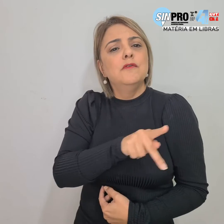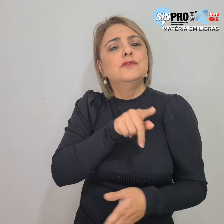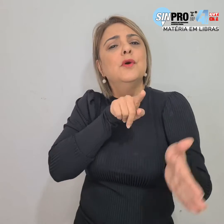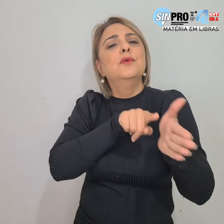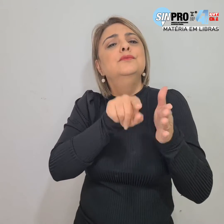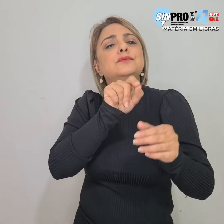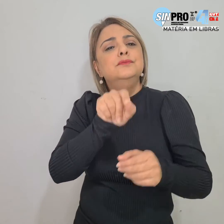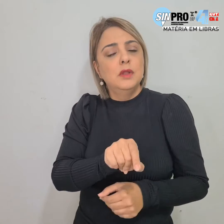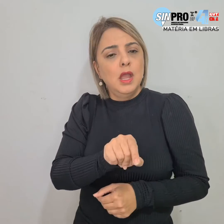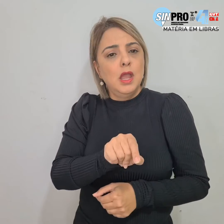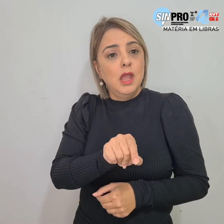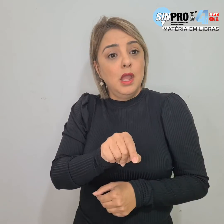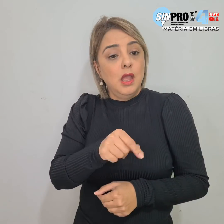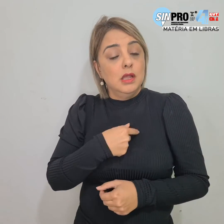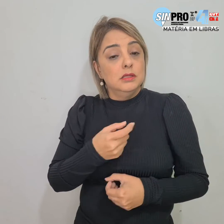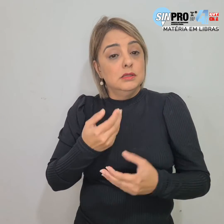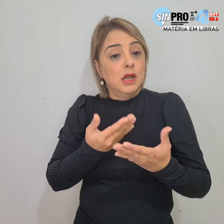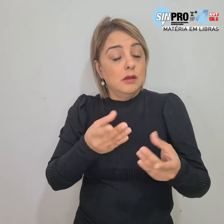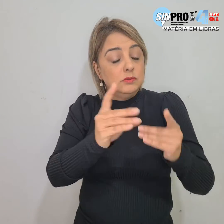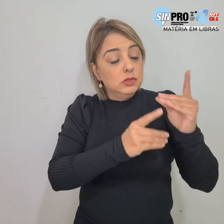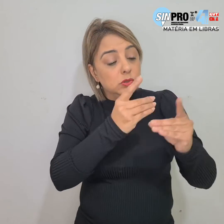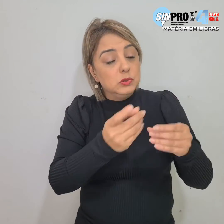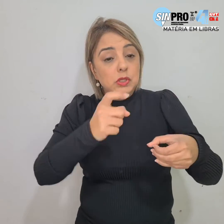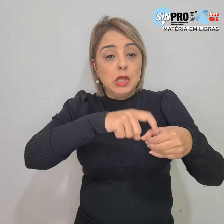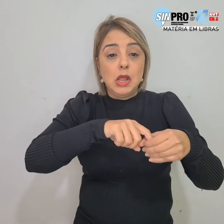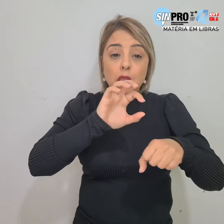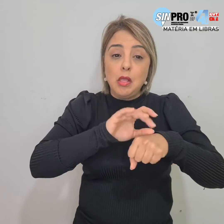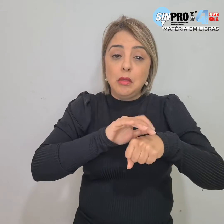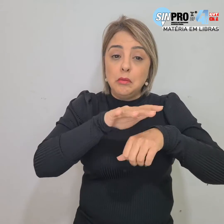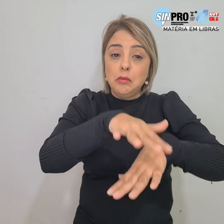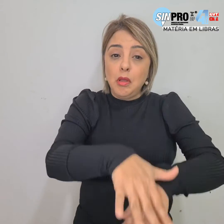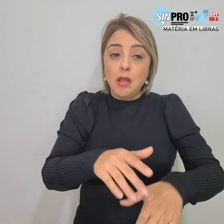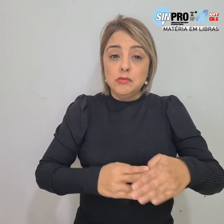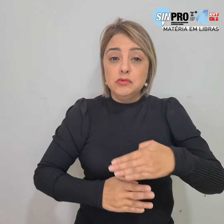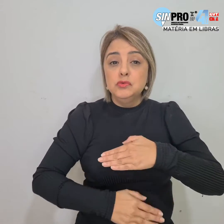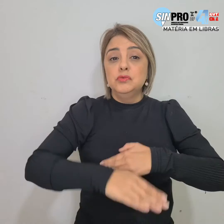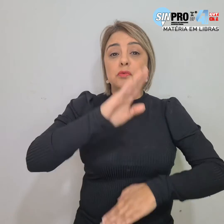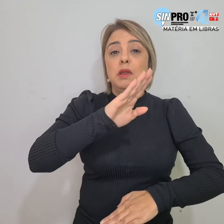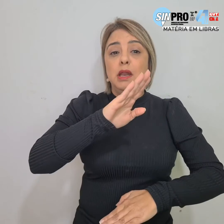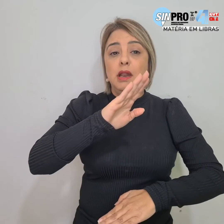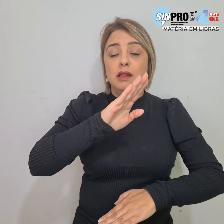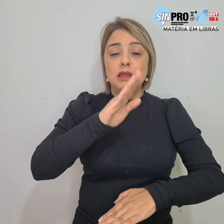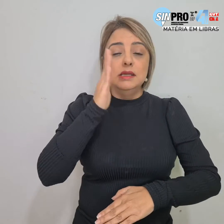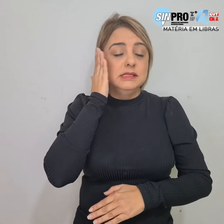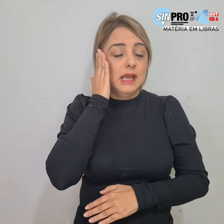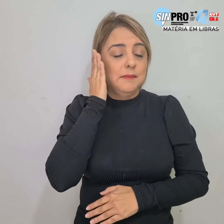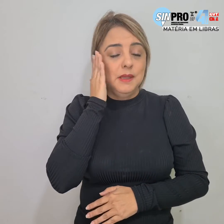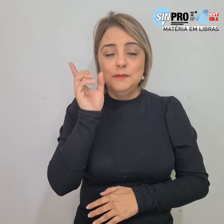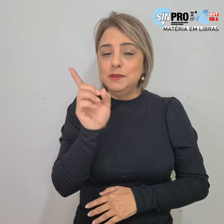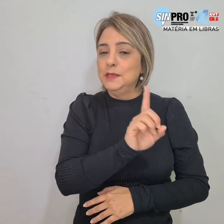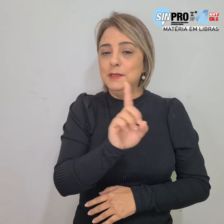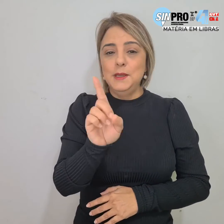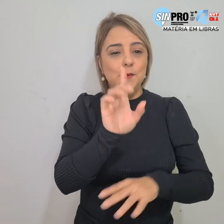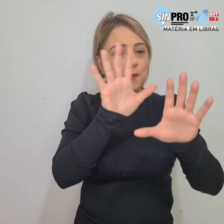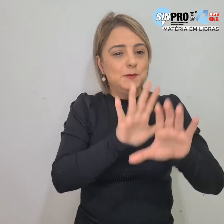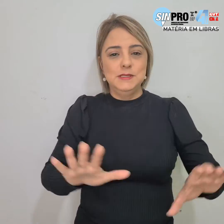uma retomada como se a pandemia tivesse sido superada e sabemos que esse não é o cenário, critica o